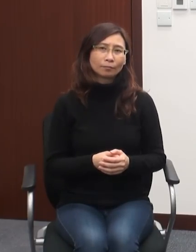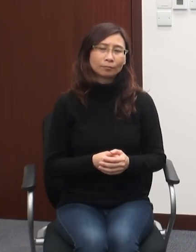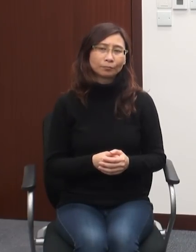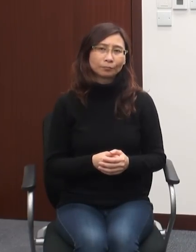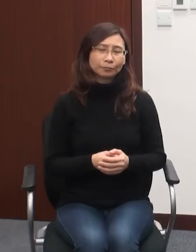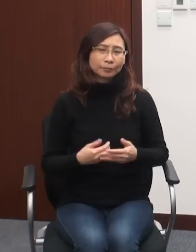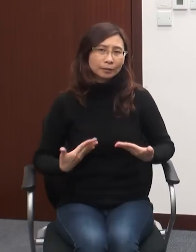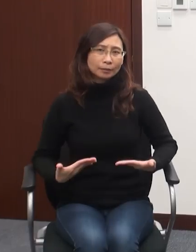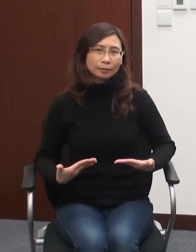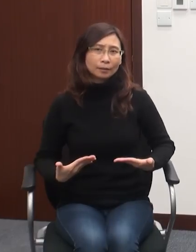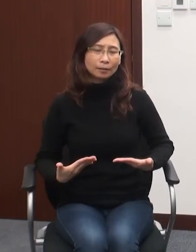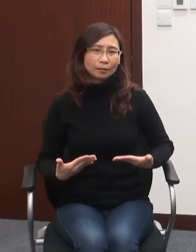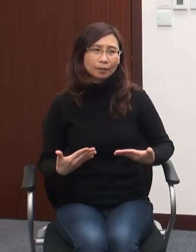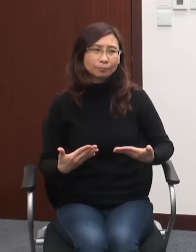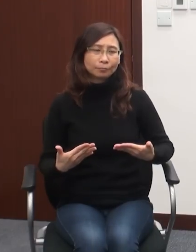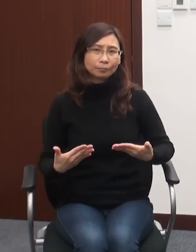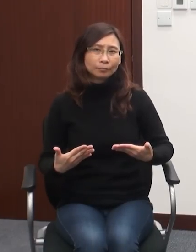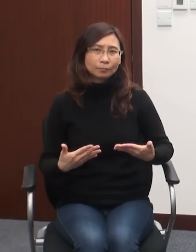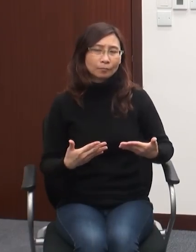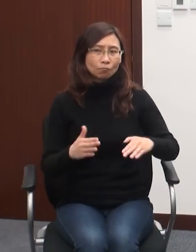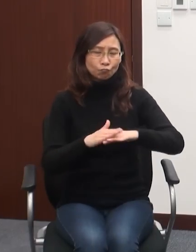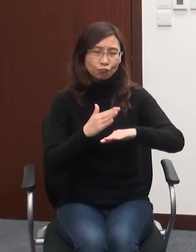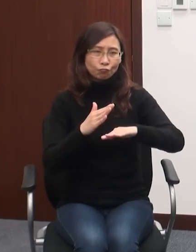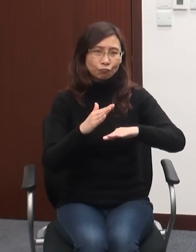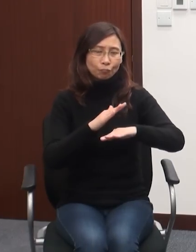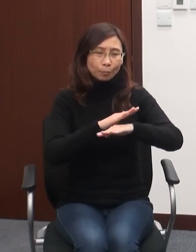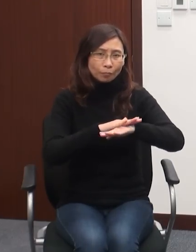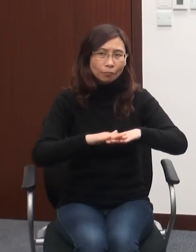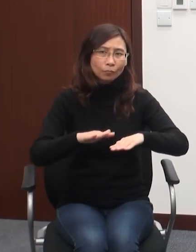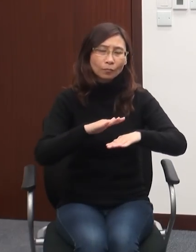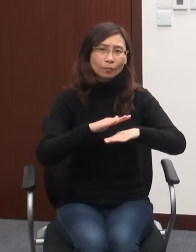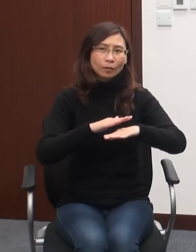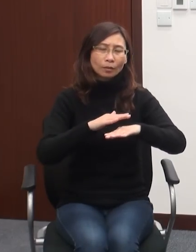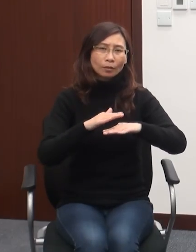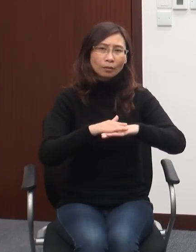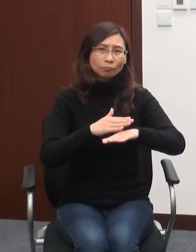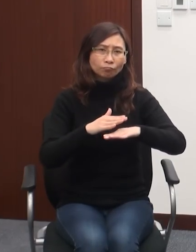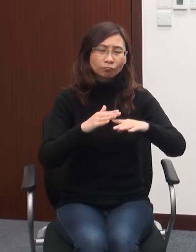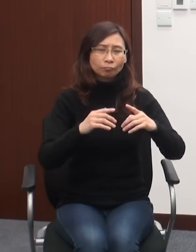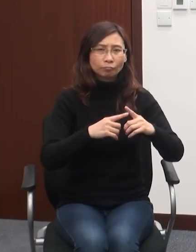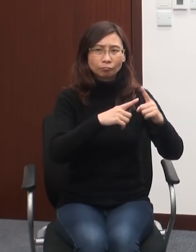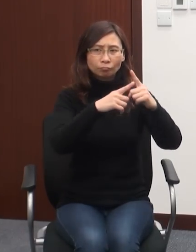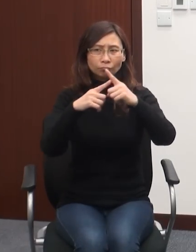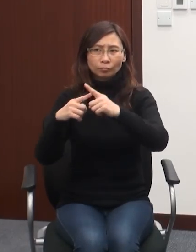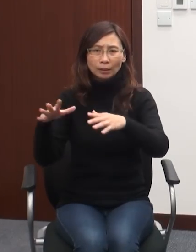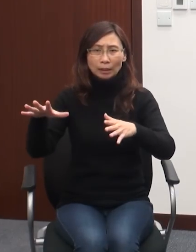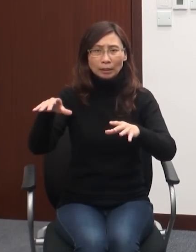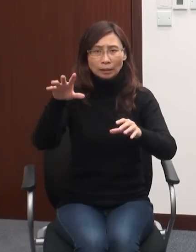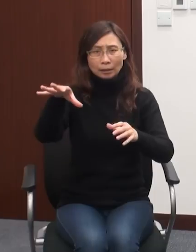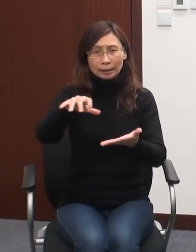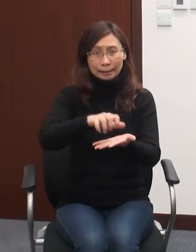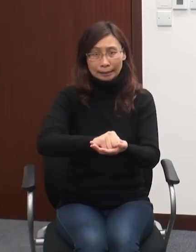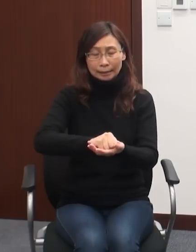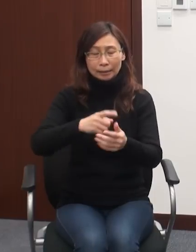而家呢一個泛民主派喺佔中普選咁大嘅壓力底下。 點樣去回應一